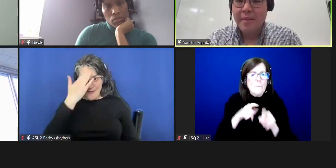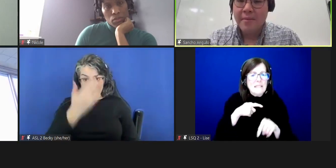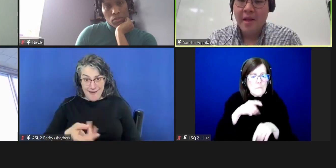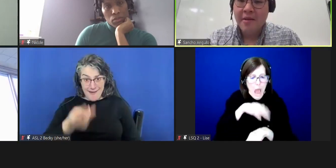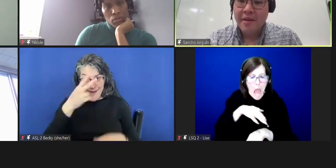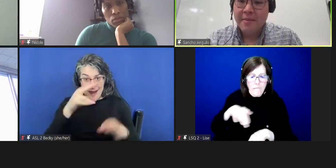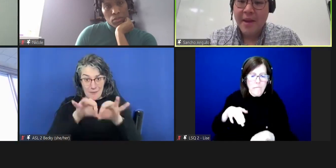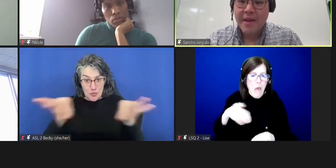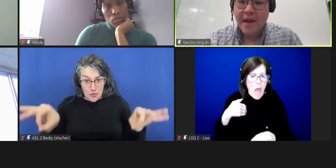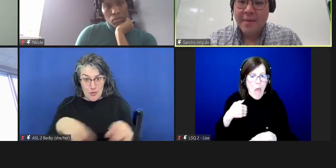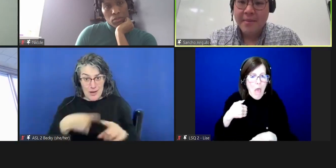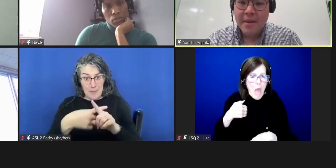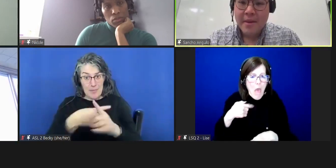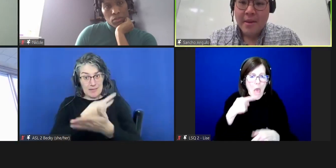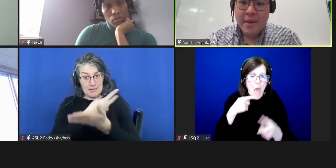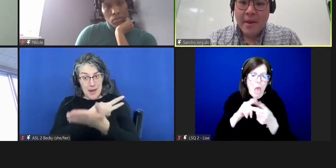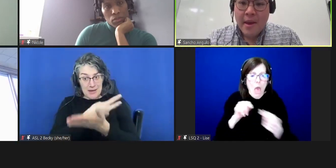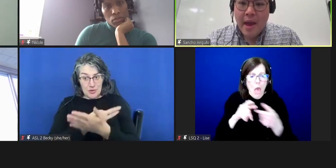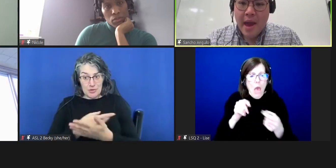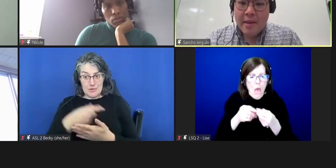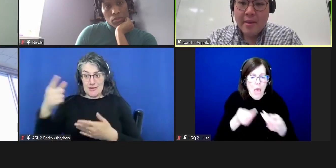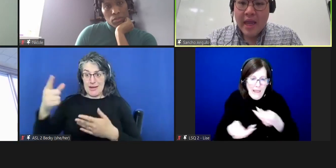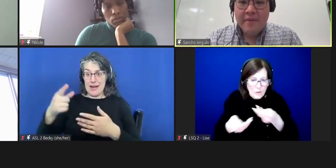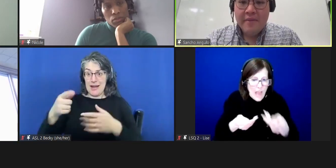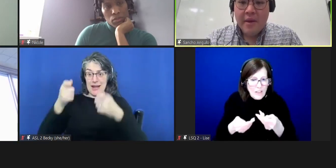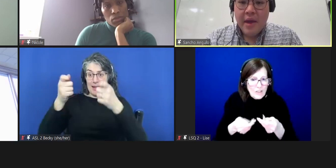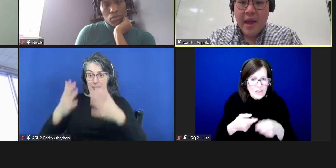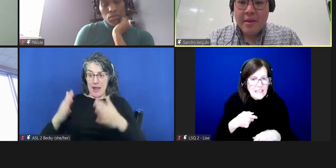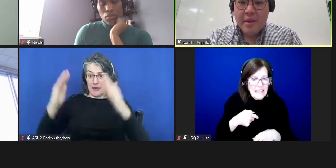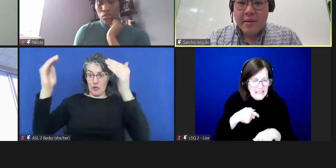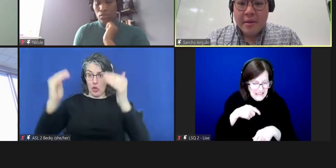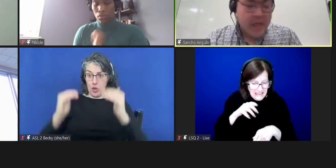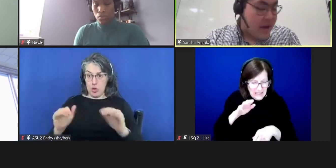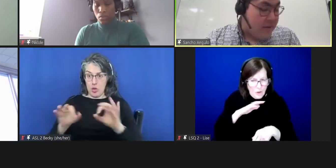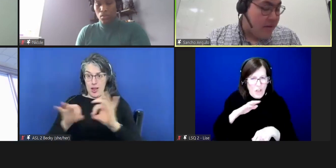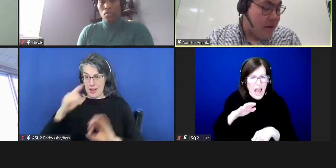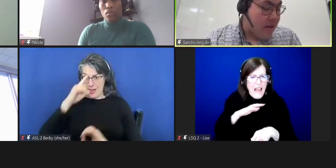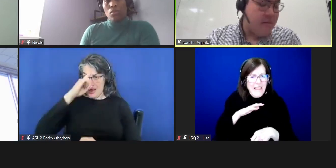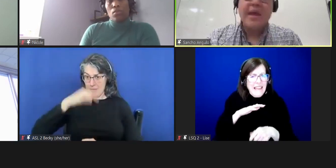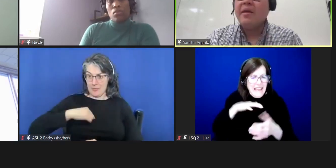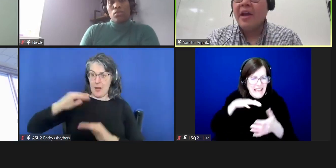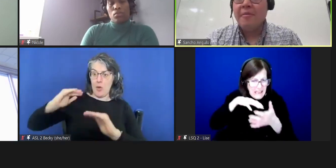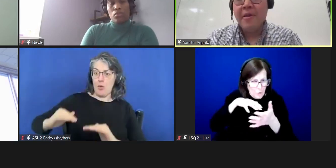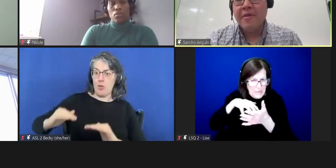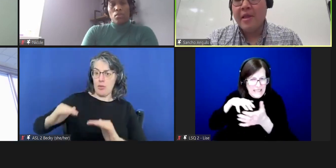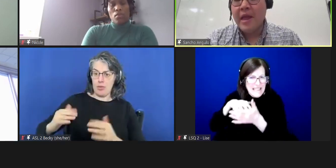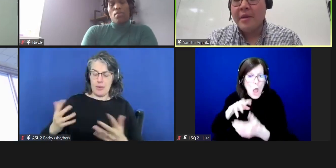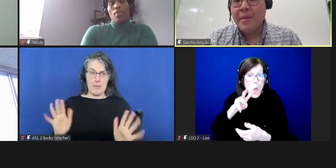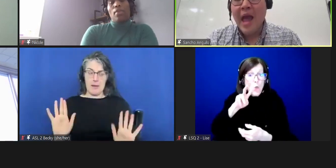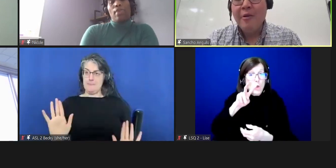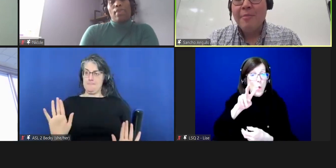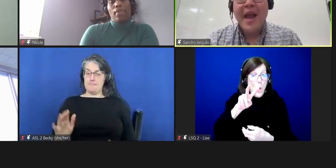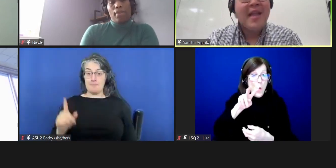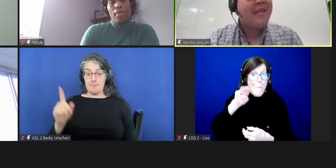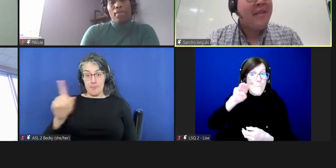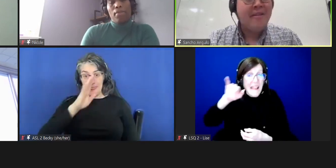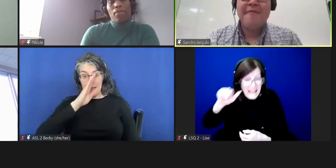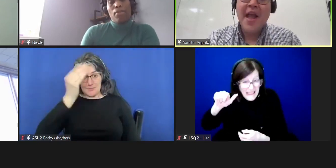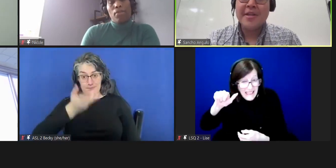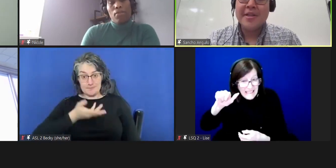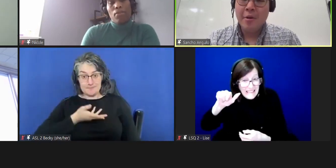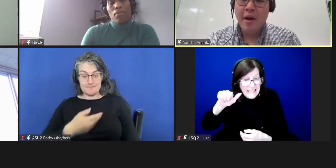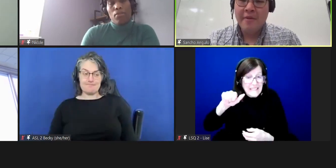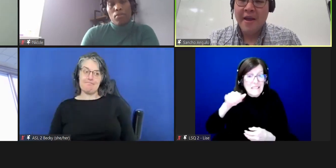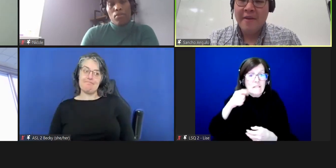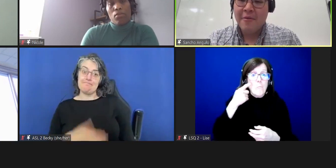Alors, même si j'avais deux maîtrises en politique publique, elle m'a même dit de façon explicite